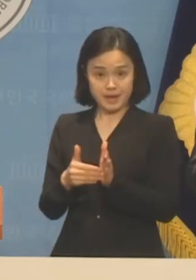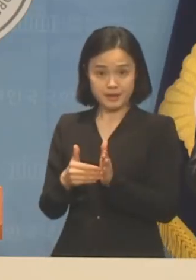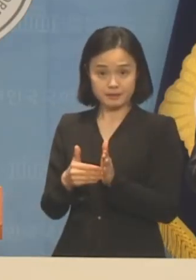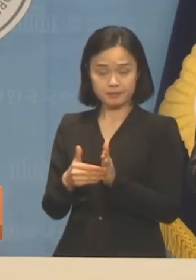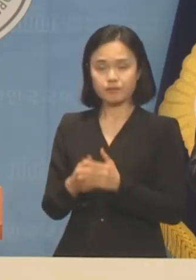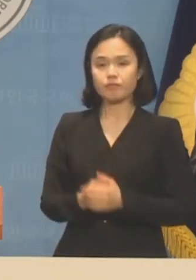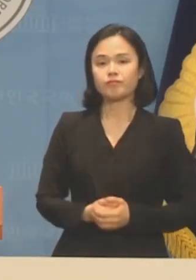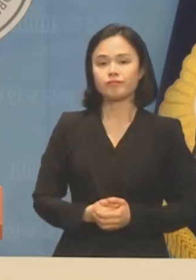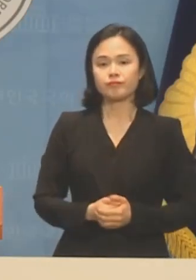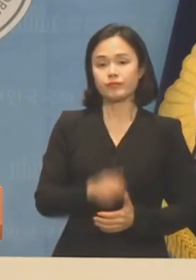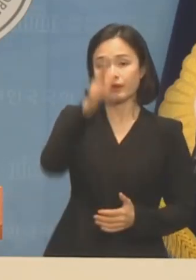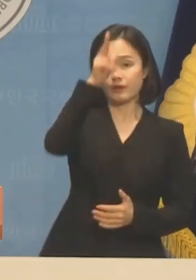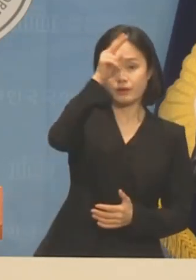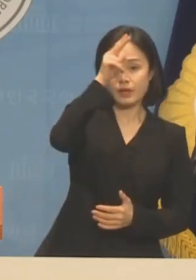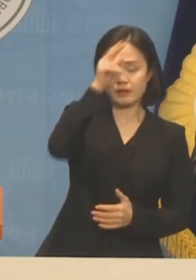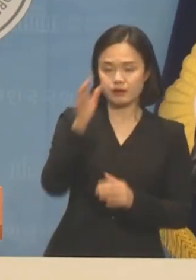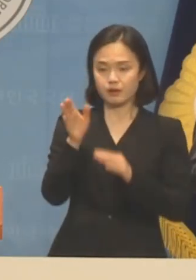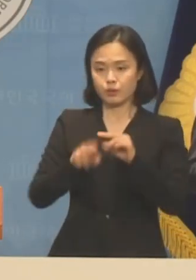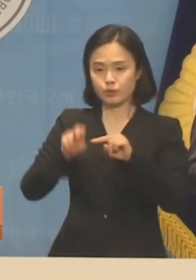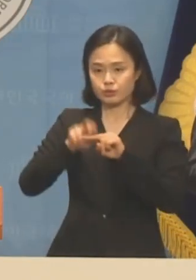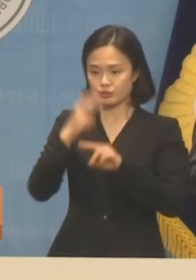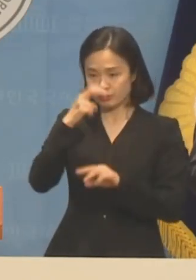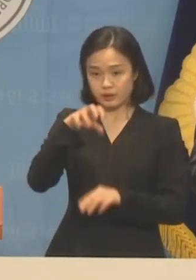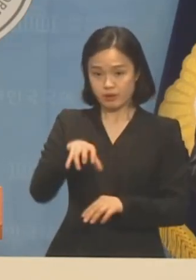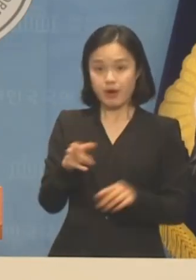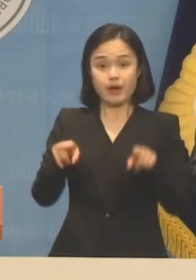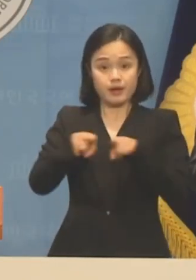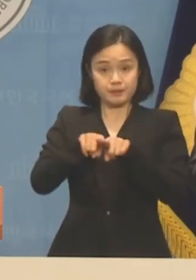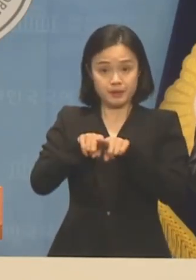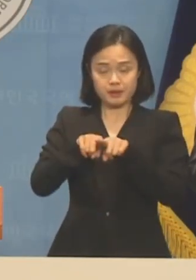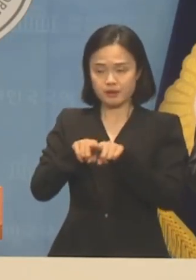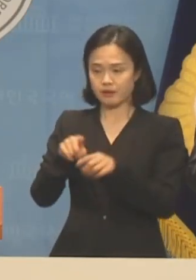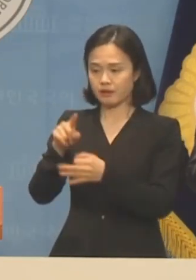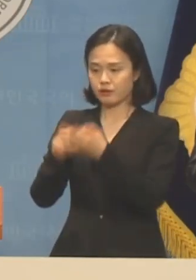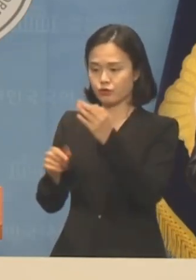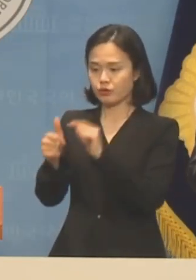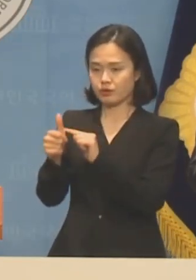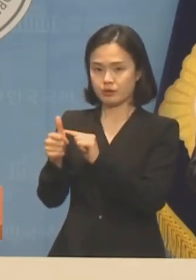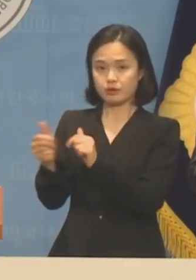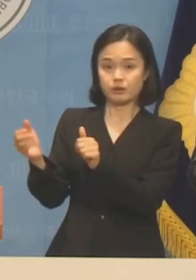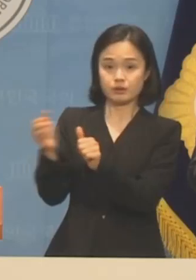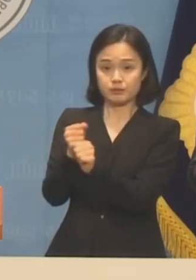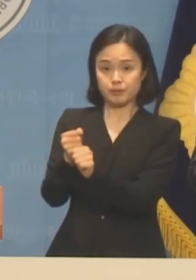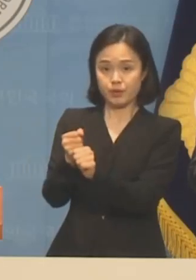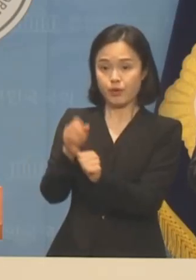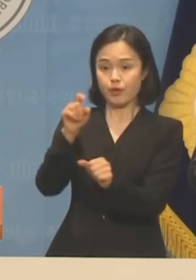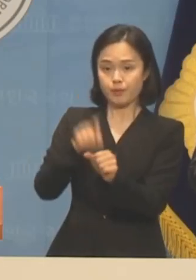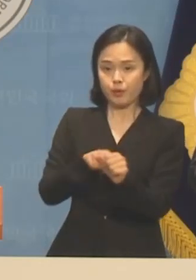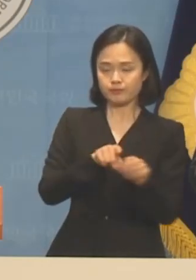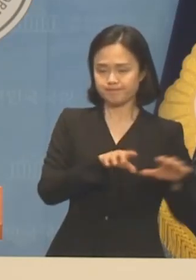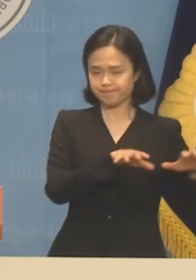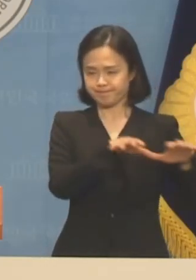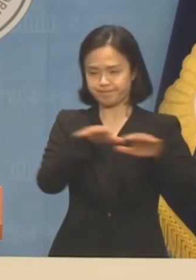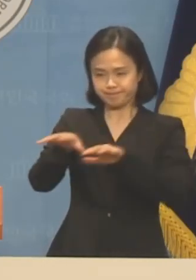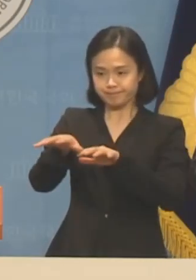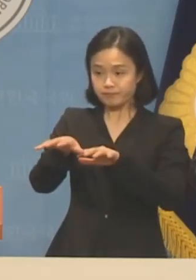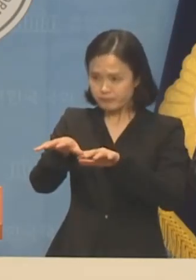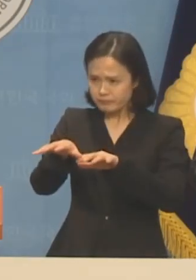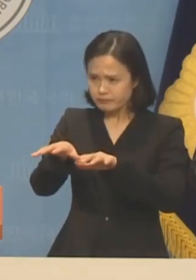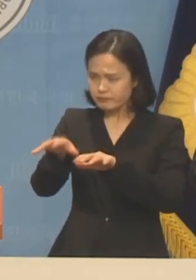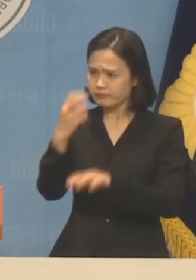윤석열에 대한 영장을 집행하기 위해 나섰습니다. 그러나 경호처의 물리력 행사로